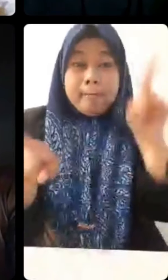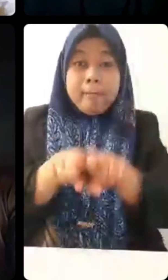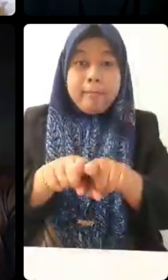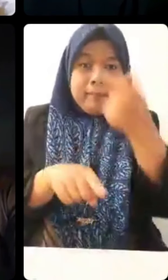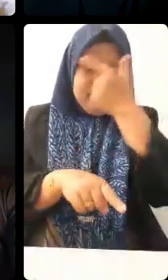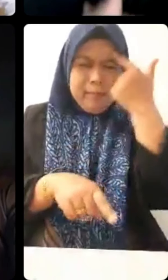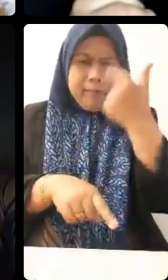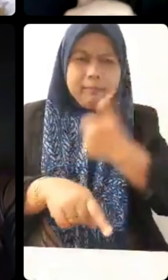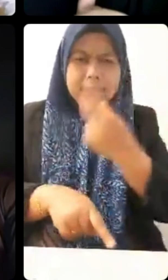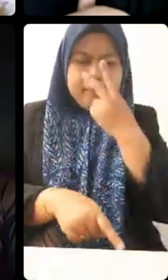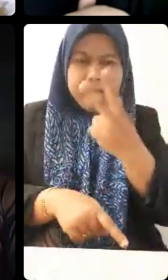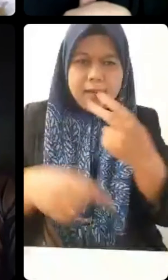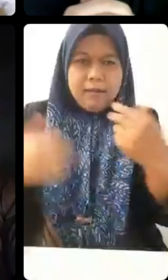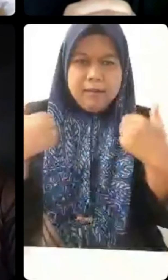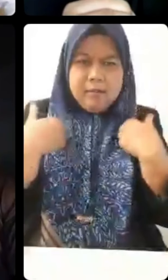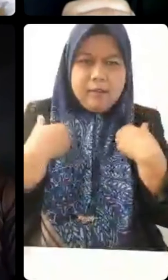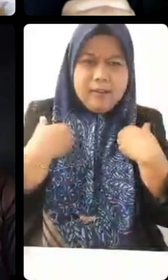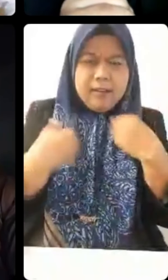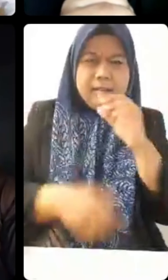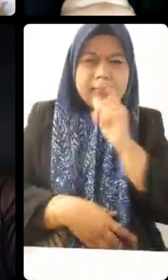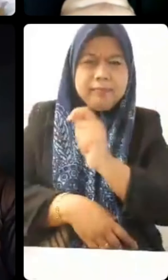di Instagram.